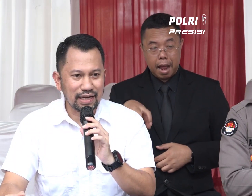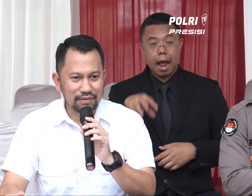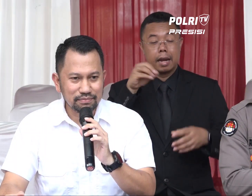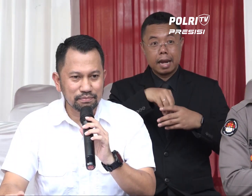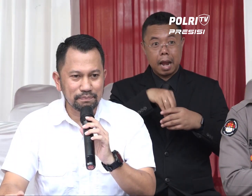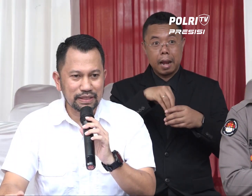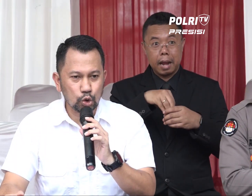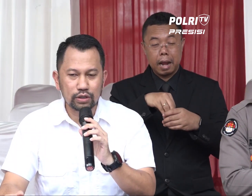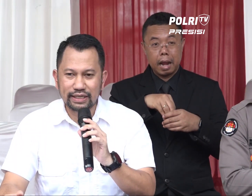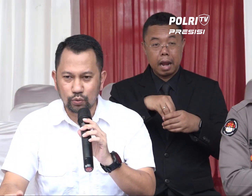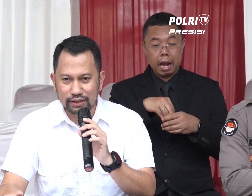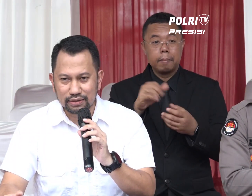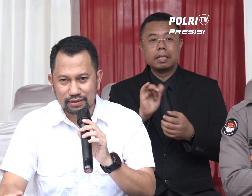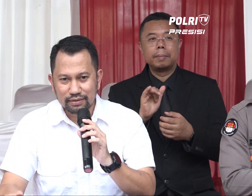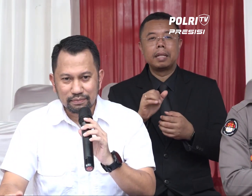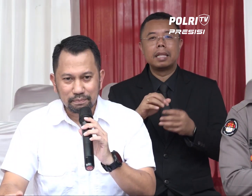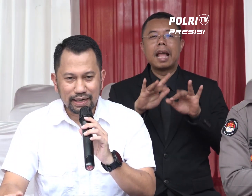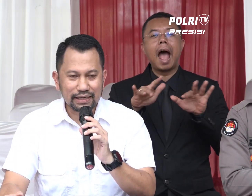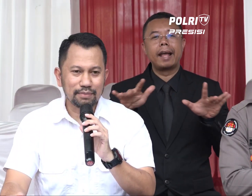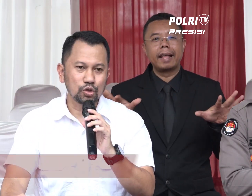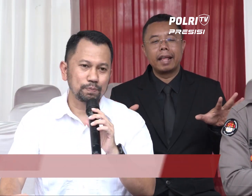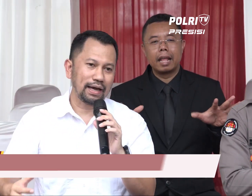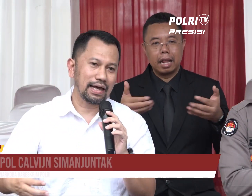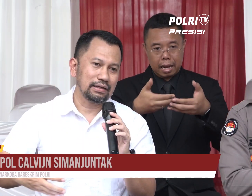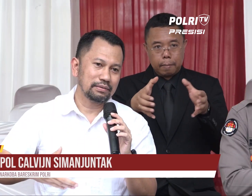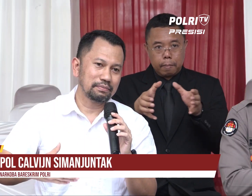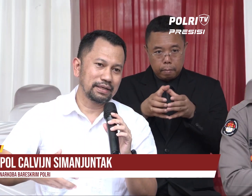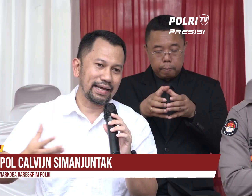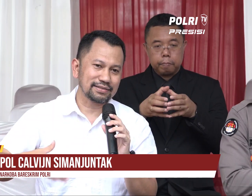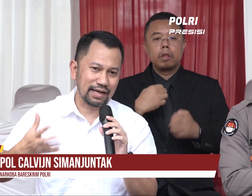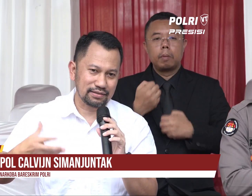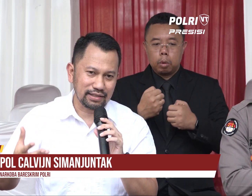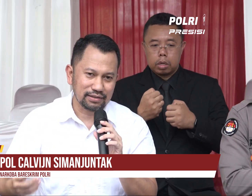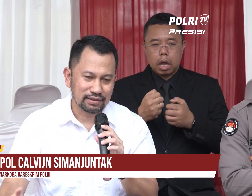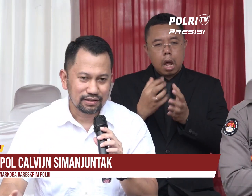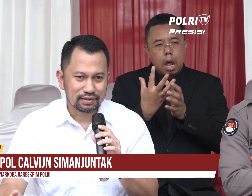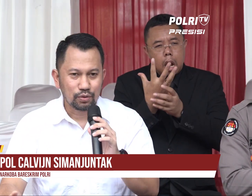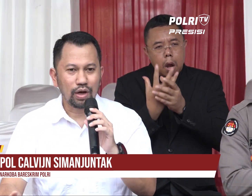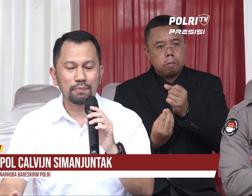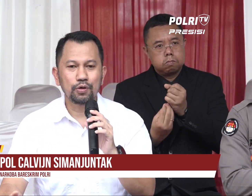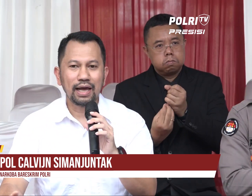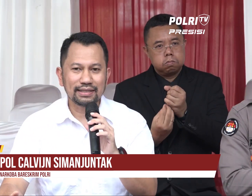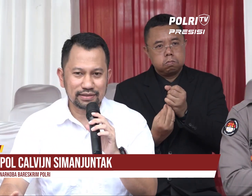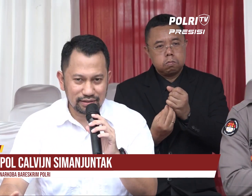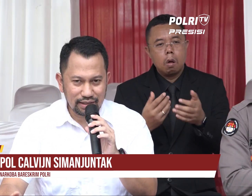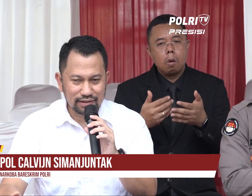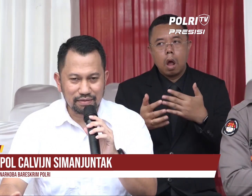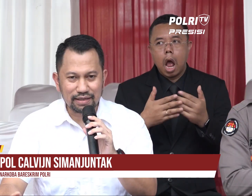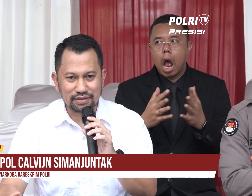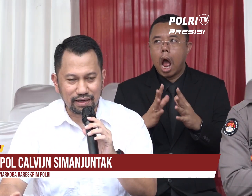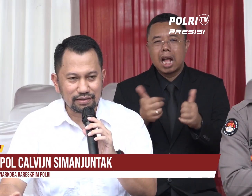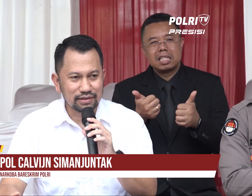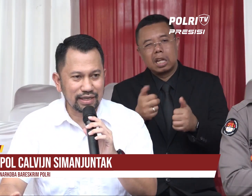di dalam berbentuk liquid, mereka berupaya mengekstraknya, walaupun hasilnya